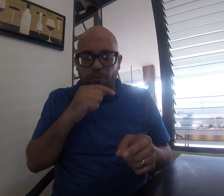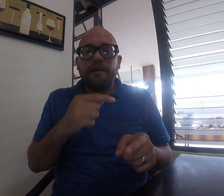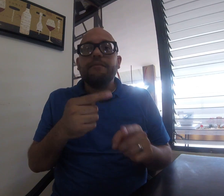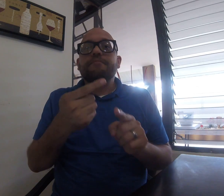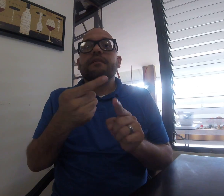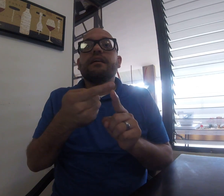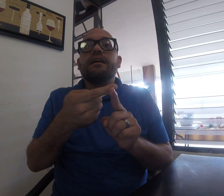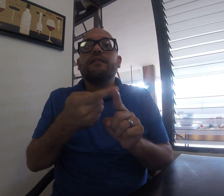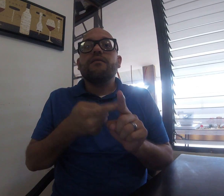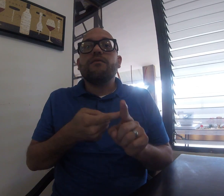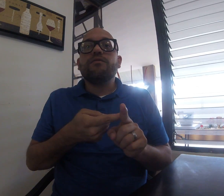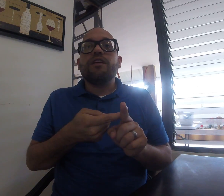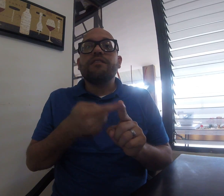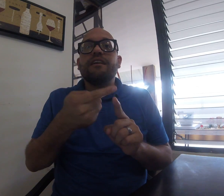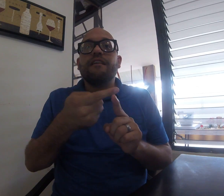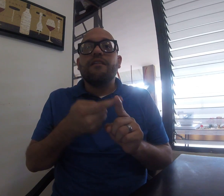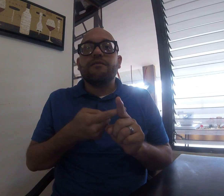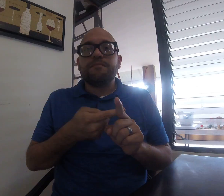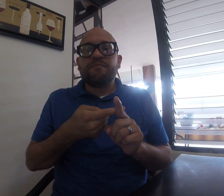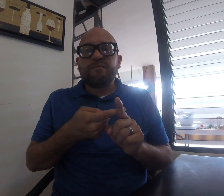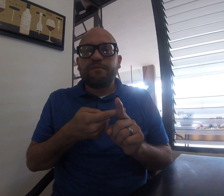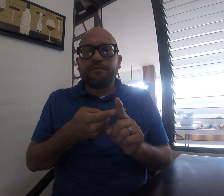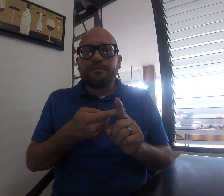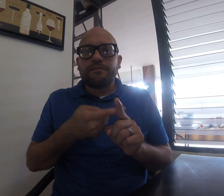Disculpen. Un dedo hacia abajo.